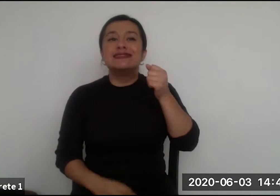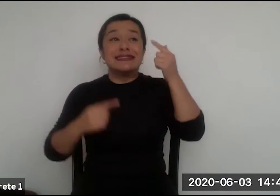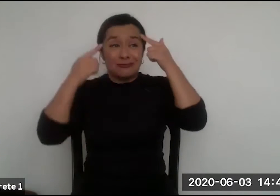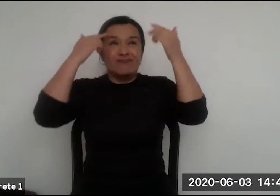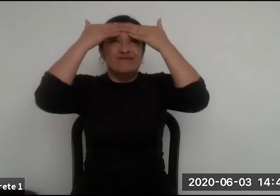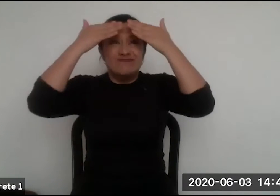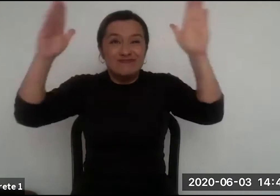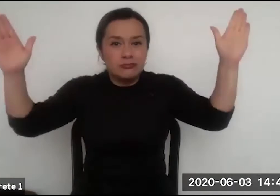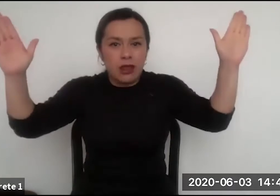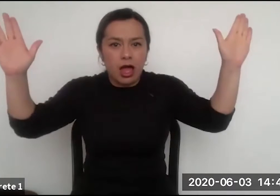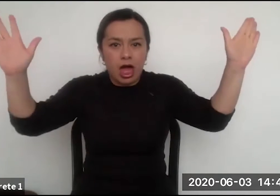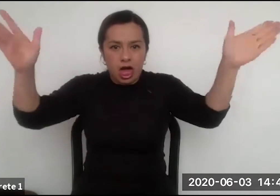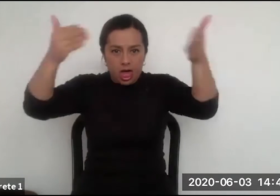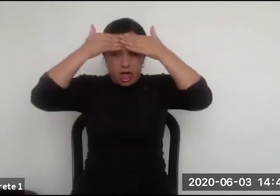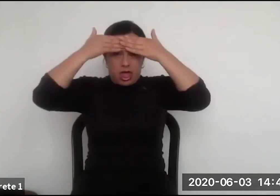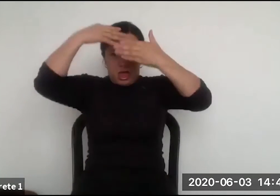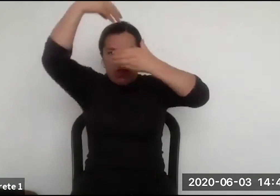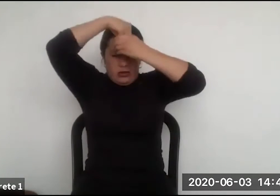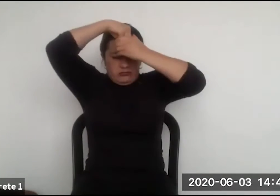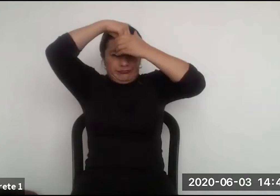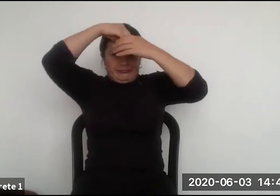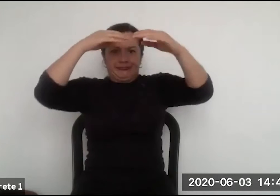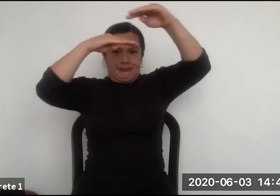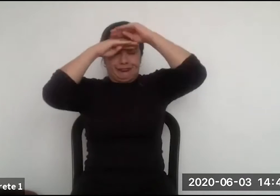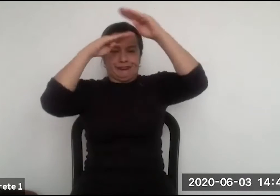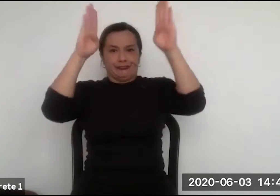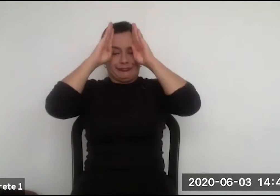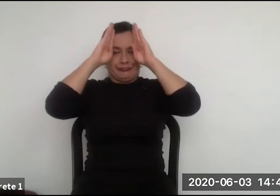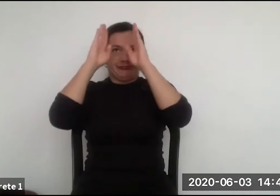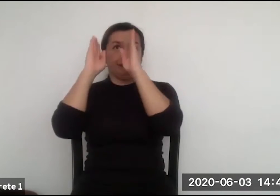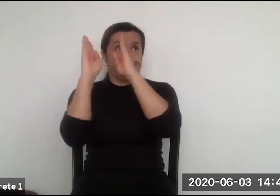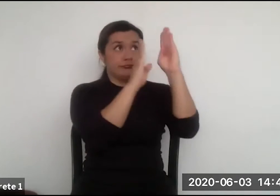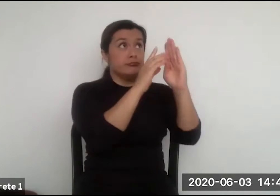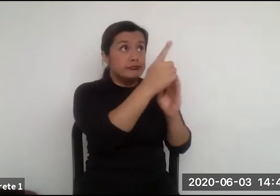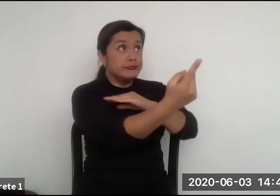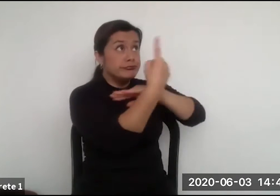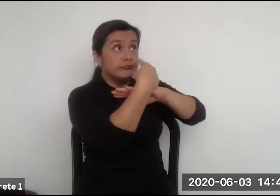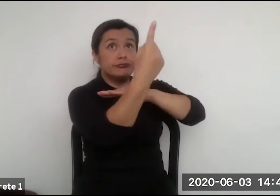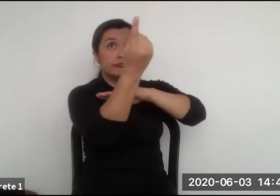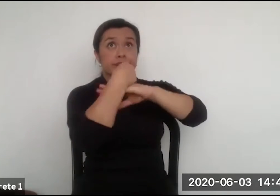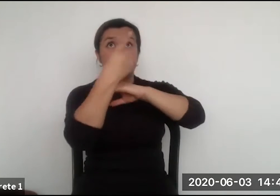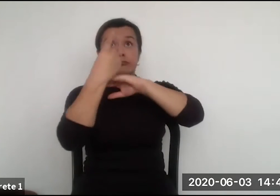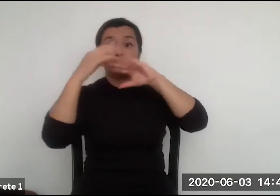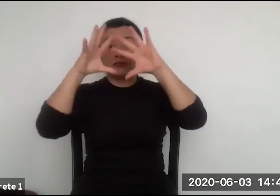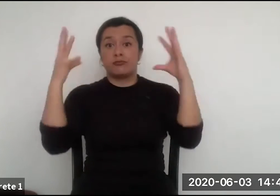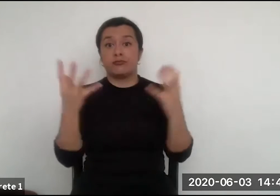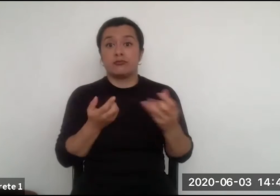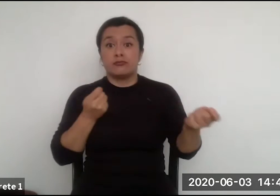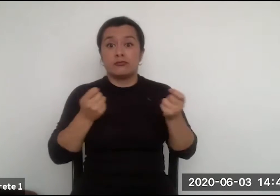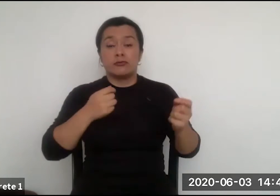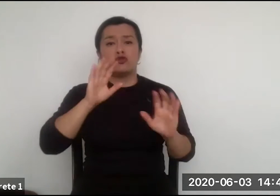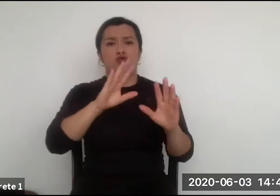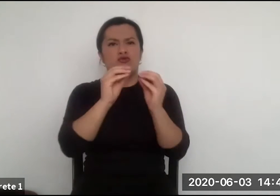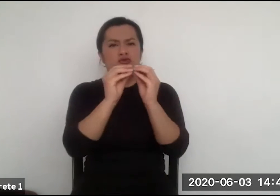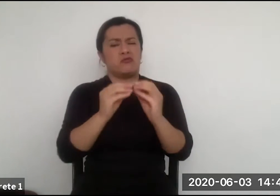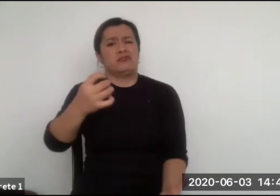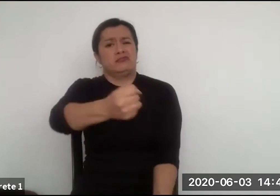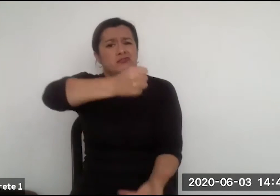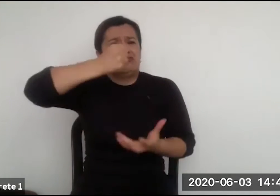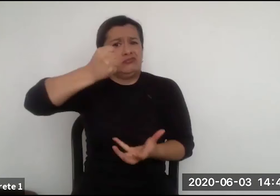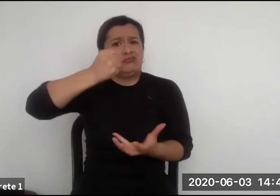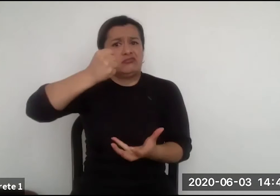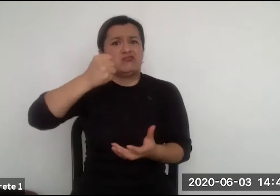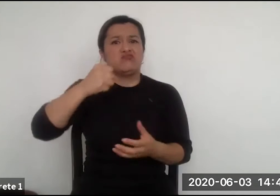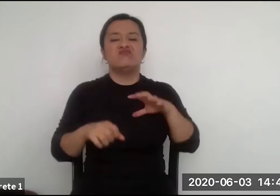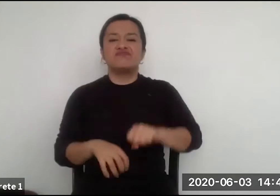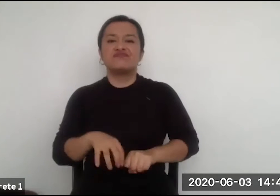un confinamiento que nos restringe al orden global dominante, que es capitalista, que es